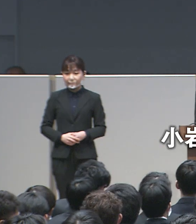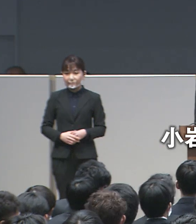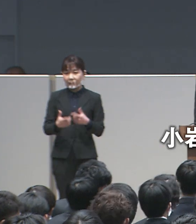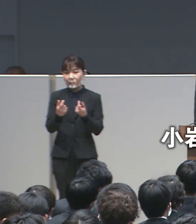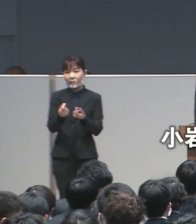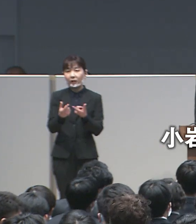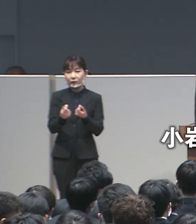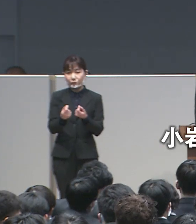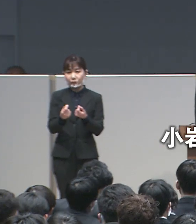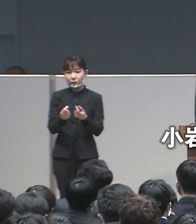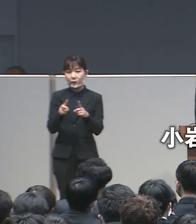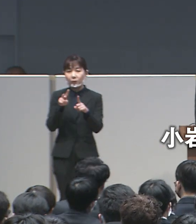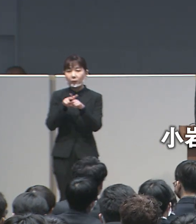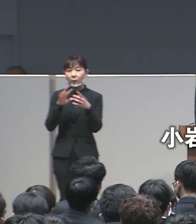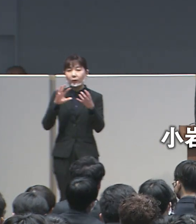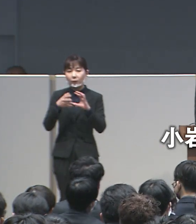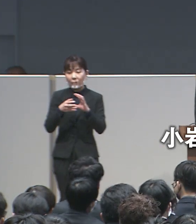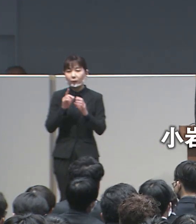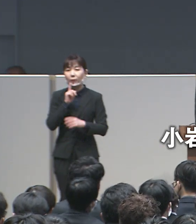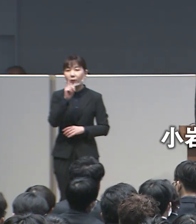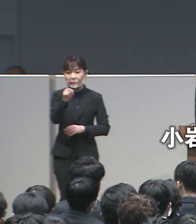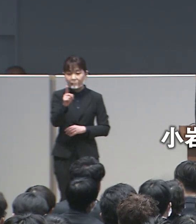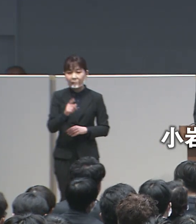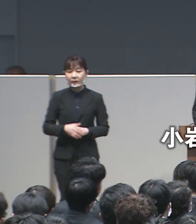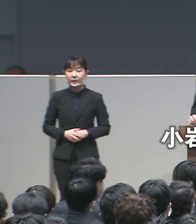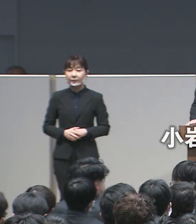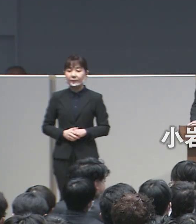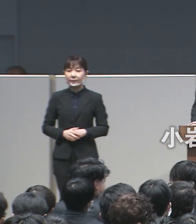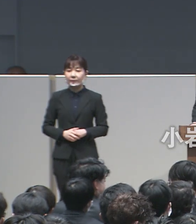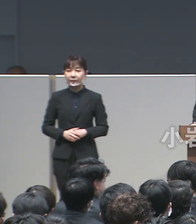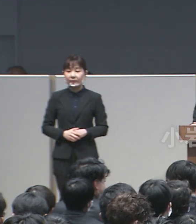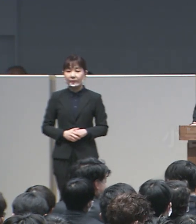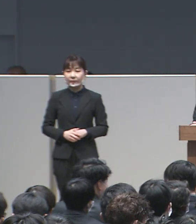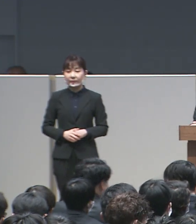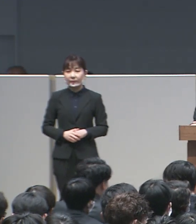同じく恋は隼人と申します